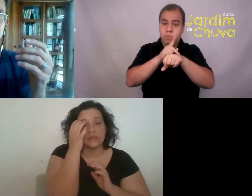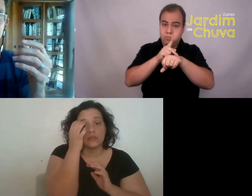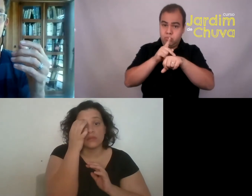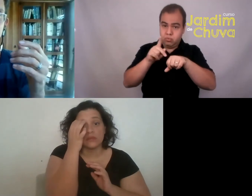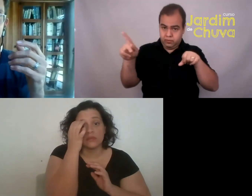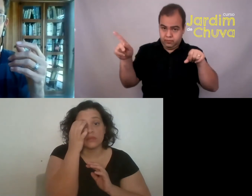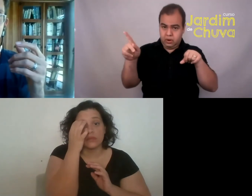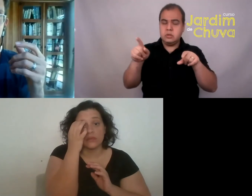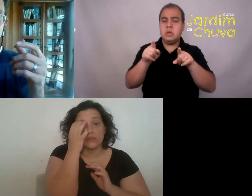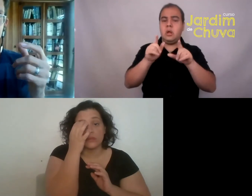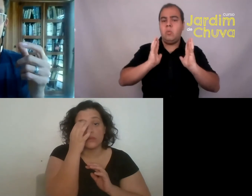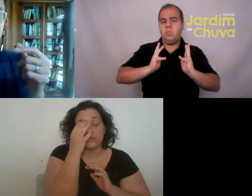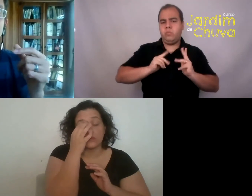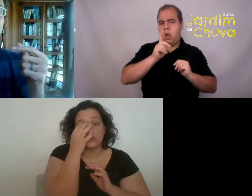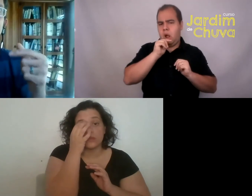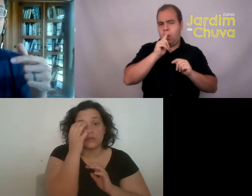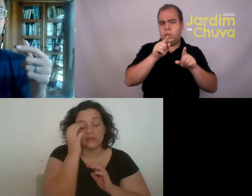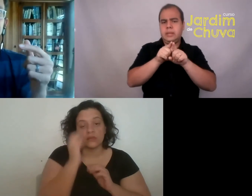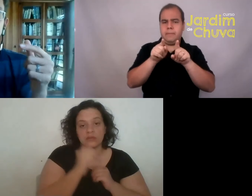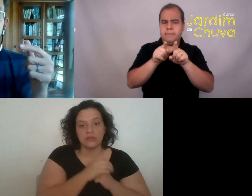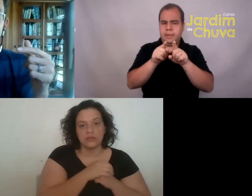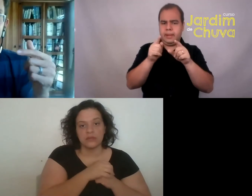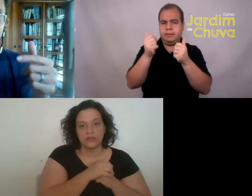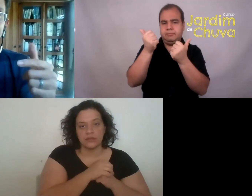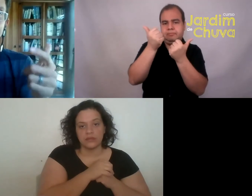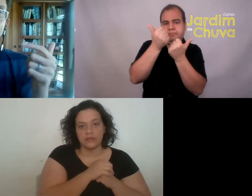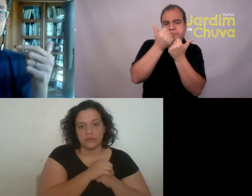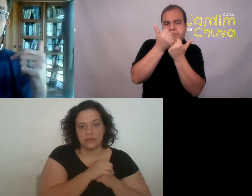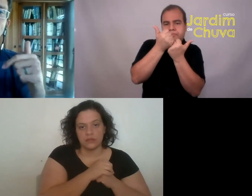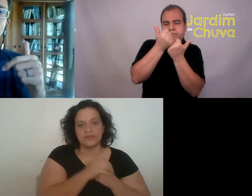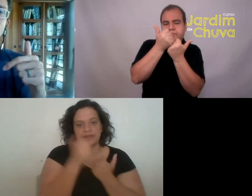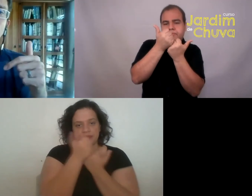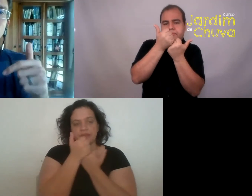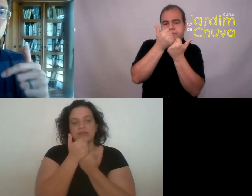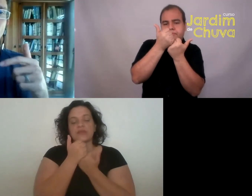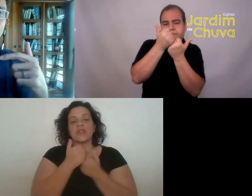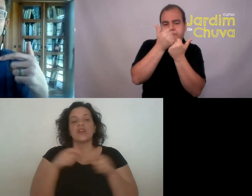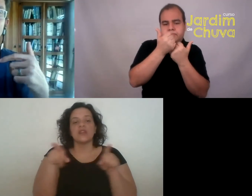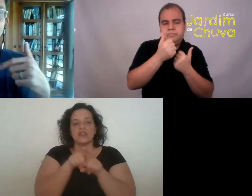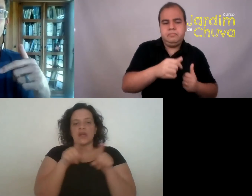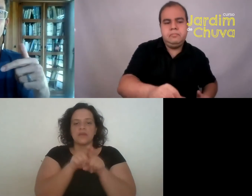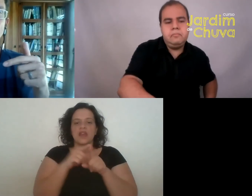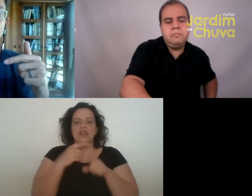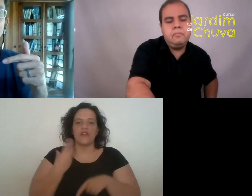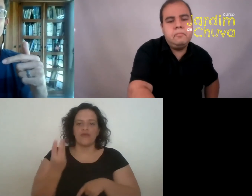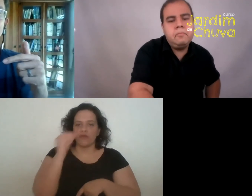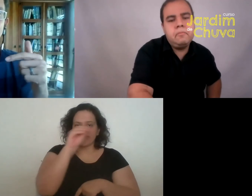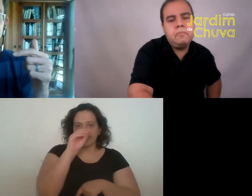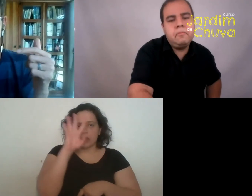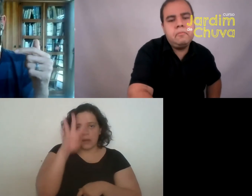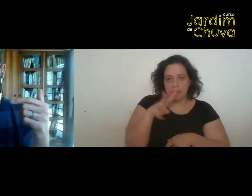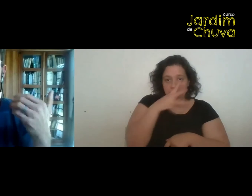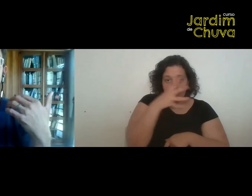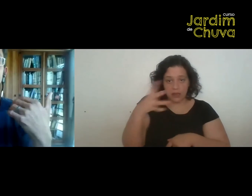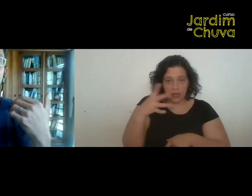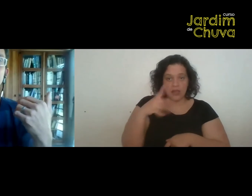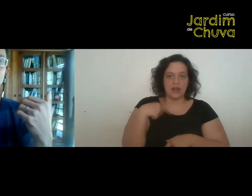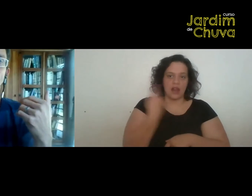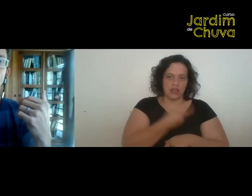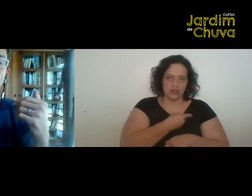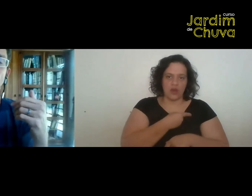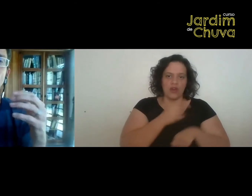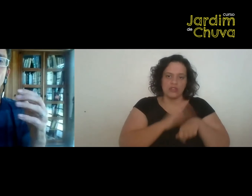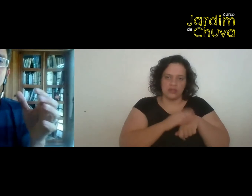poluição das águas difusas também. E vou colocar uma planilha, que é uma planilha nossa, que eu digo do